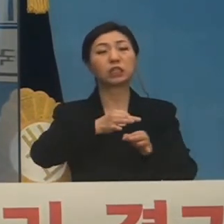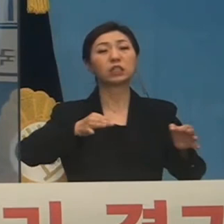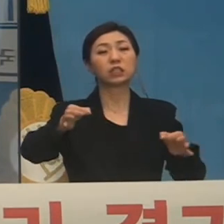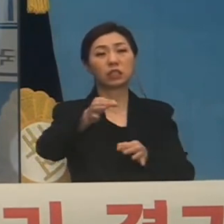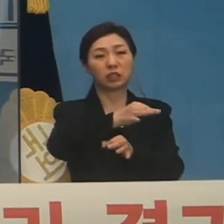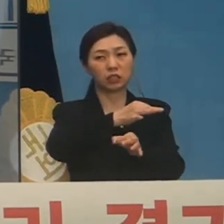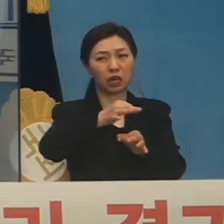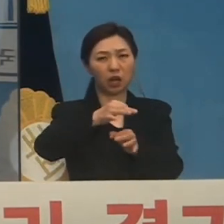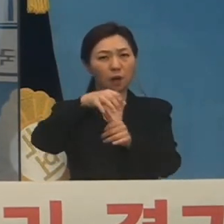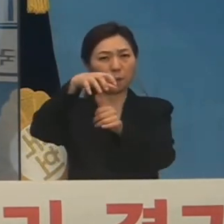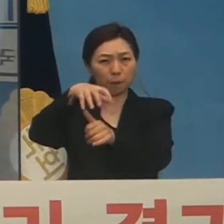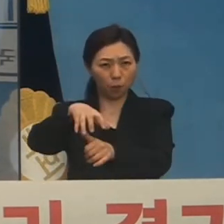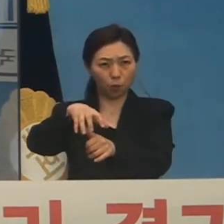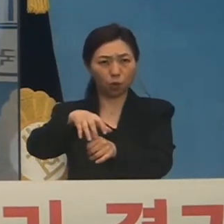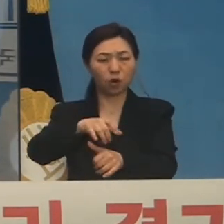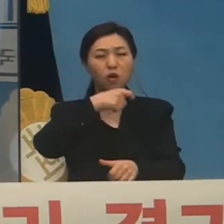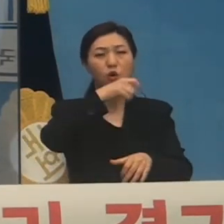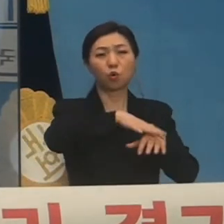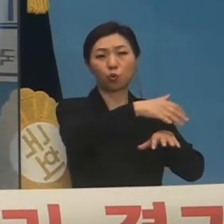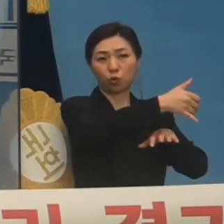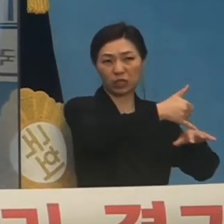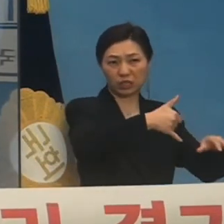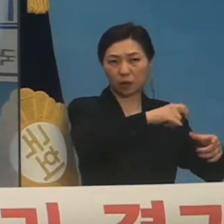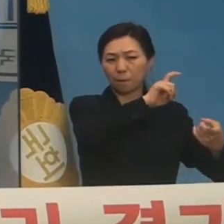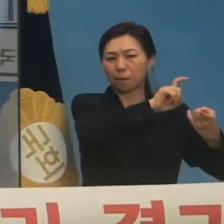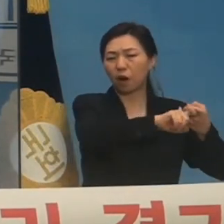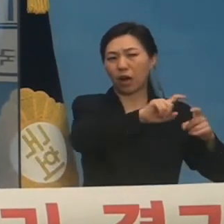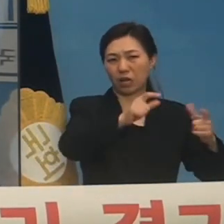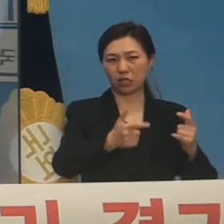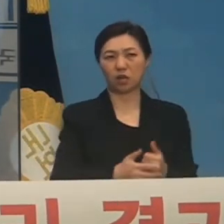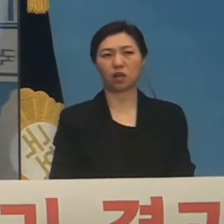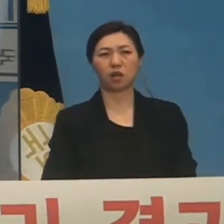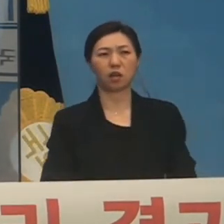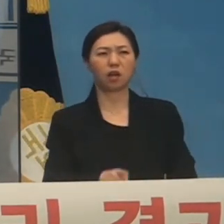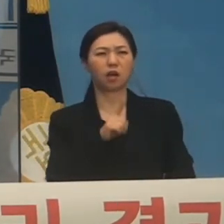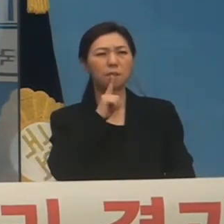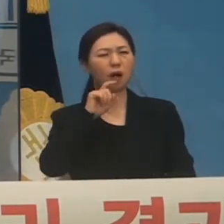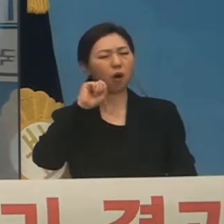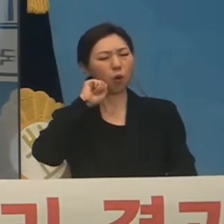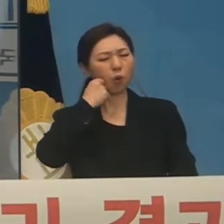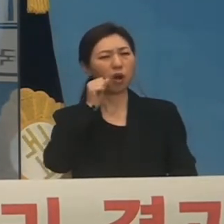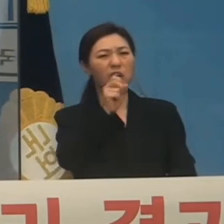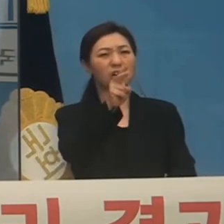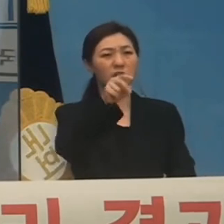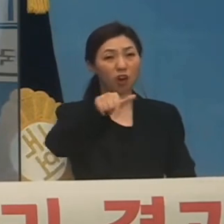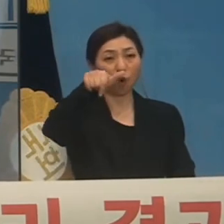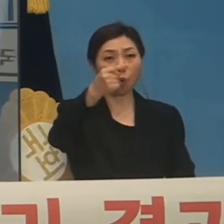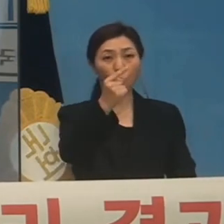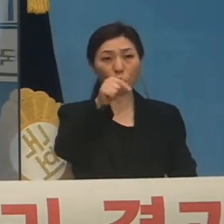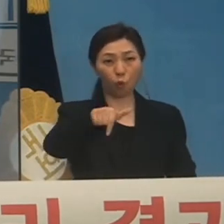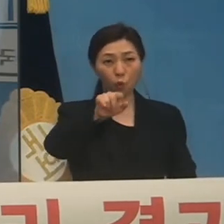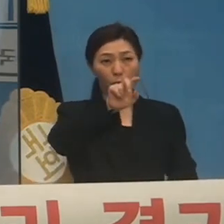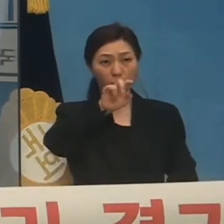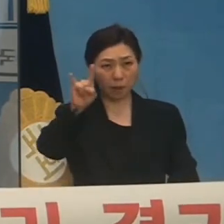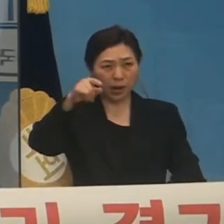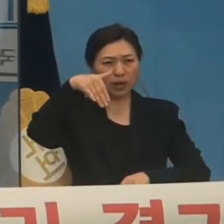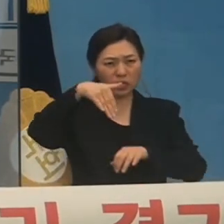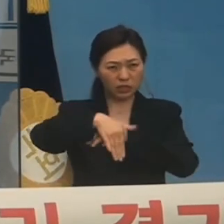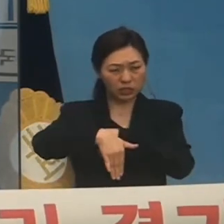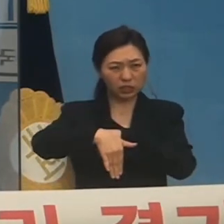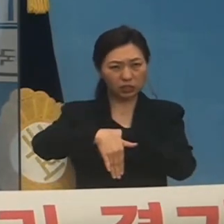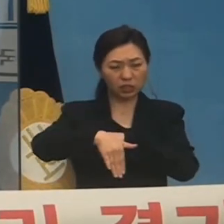격리마저도 농민들의 편은 아니었습니다. 말도 어려운 역공매 방식의 최저가 가격